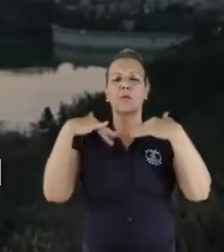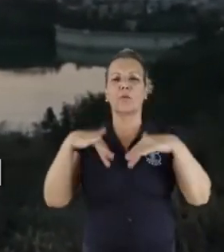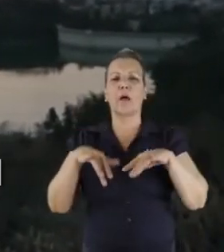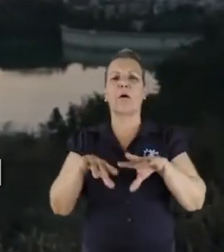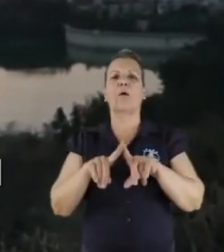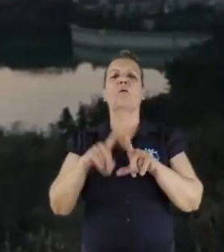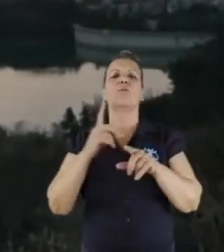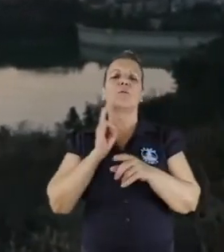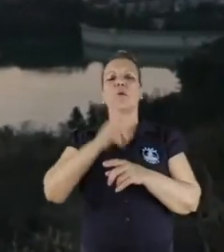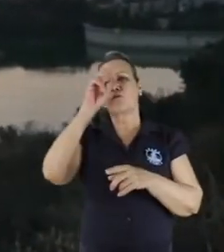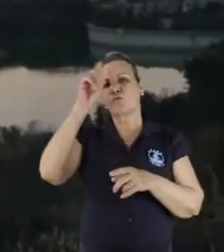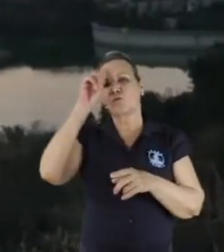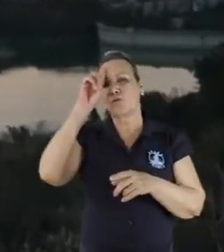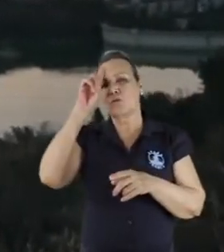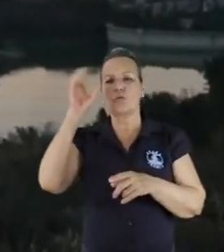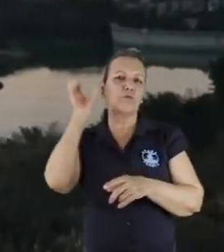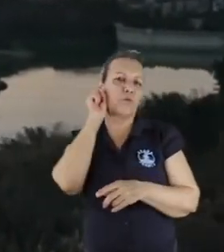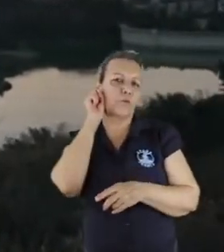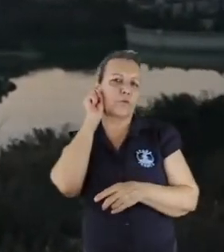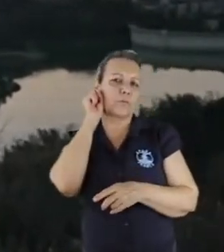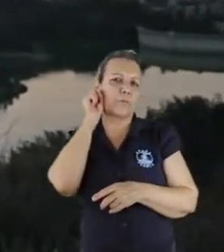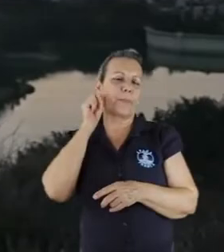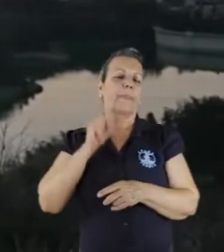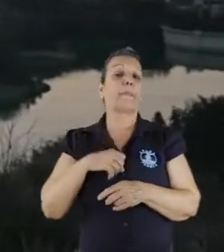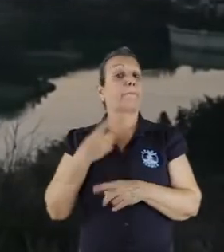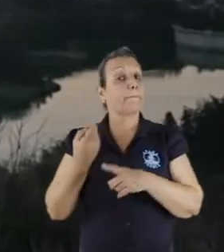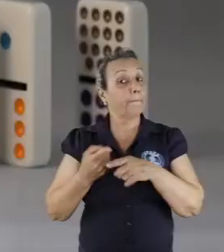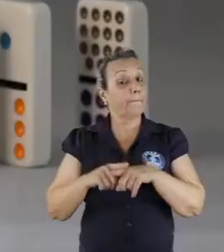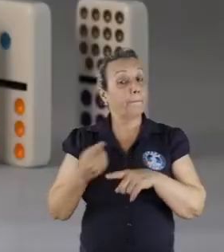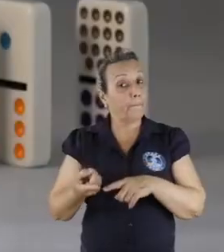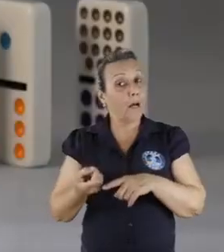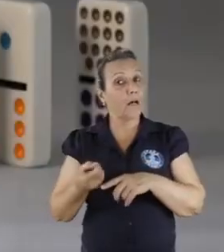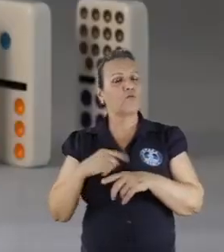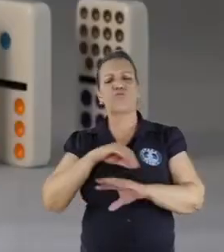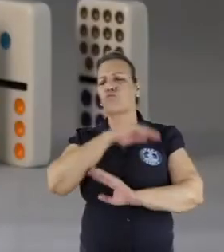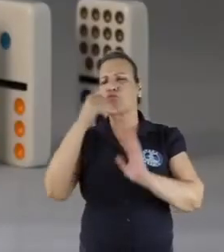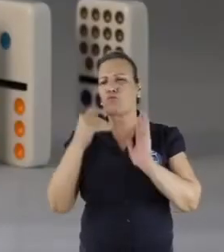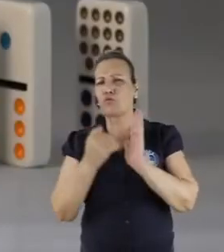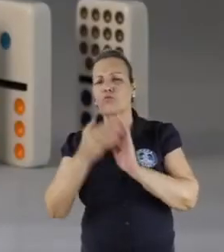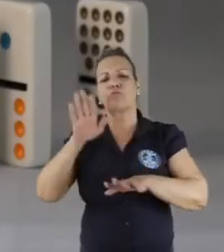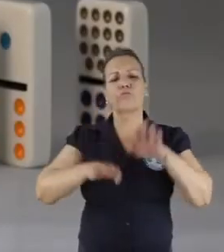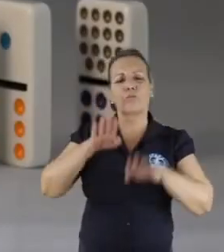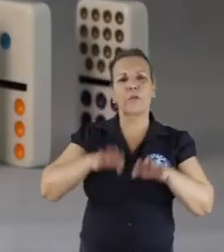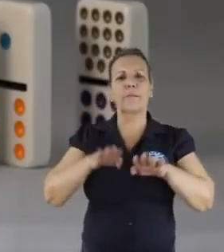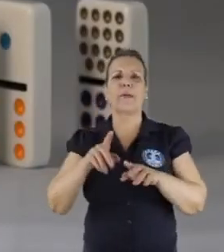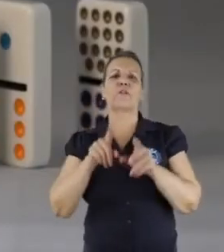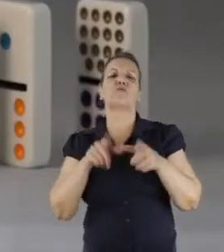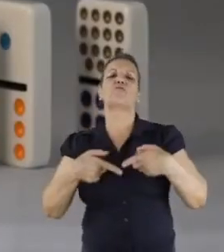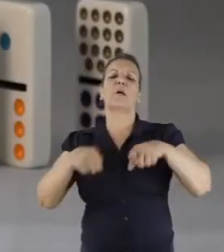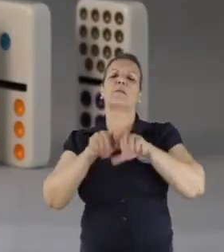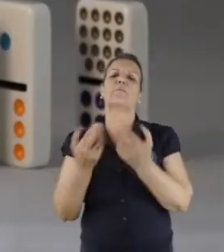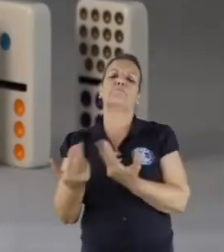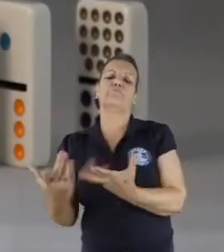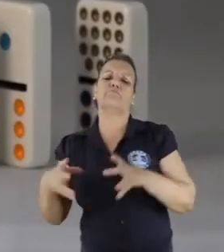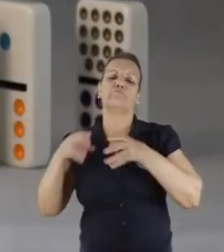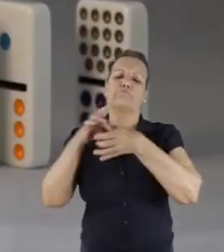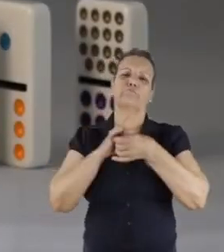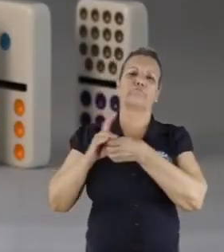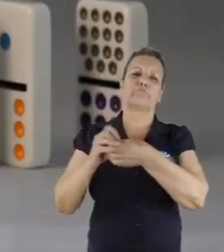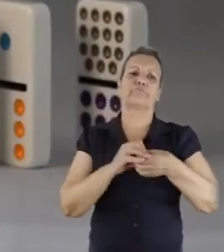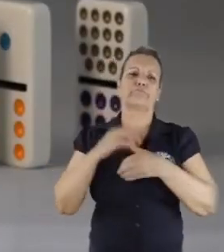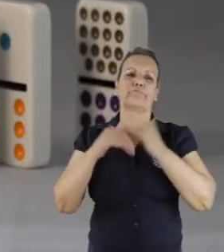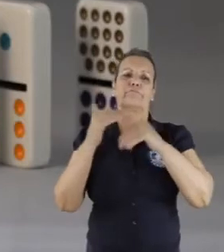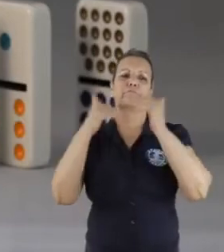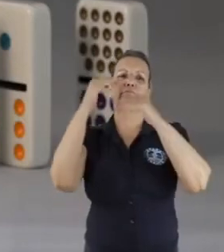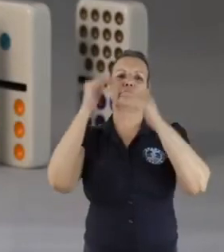muito natural e do cotidiano de nossos ouvintes. Mas todo resultado depende de uma